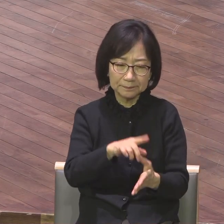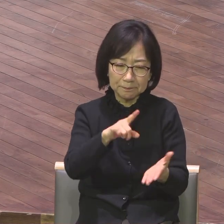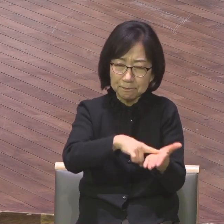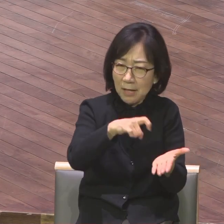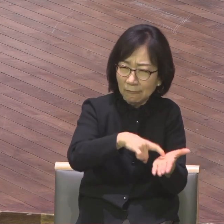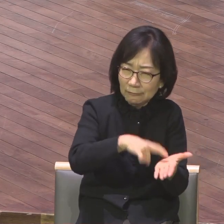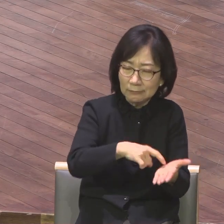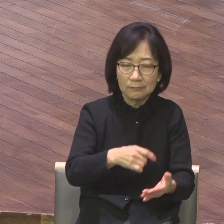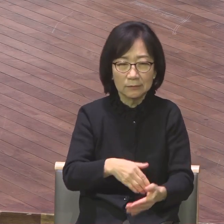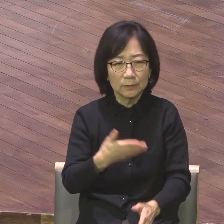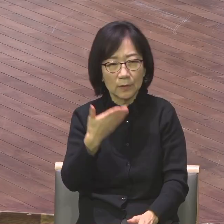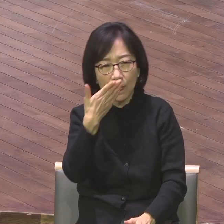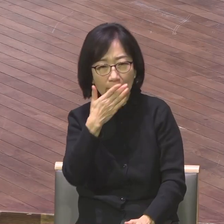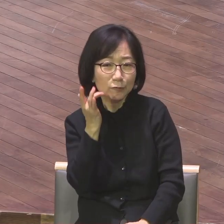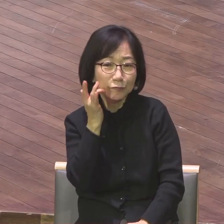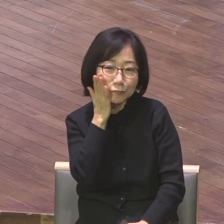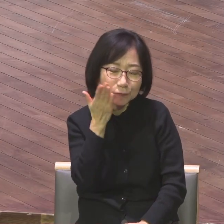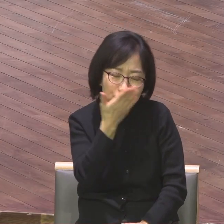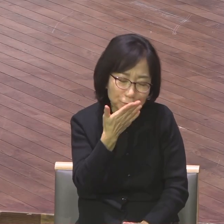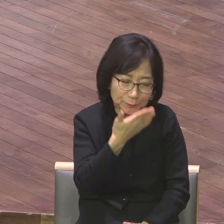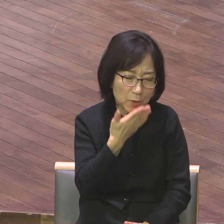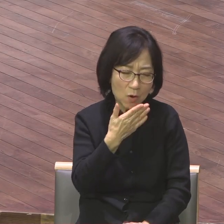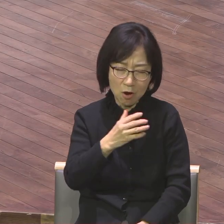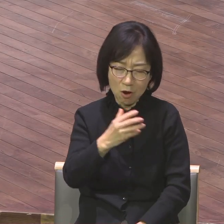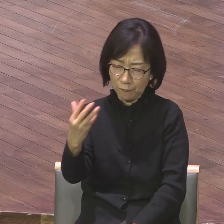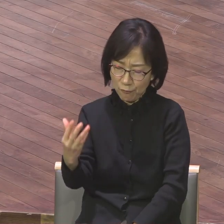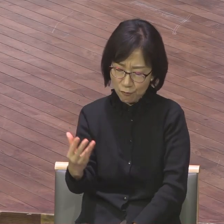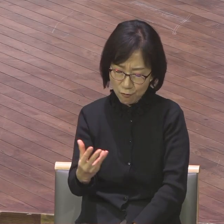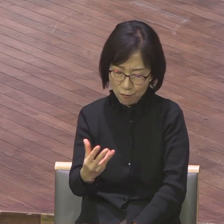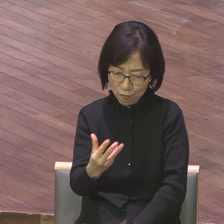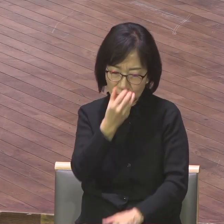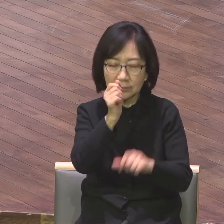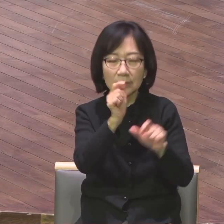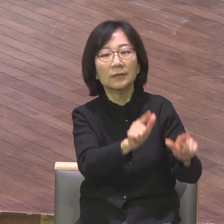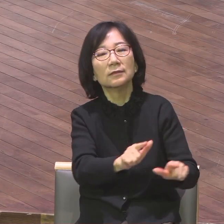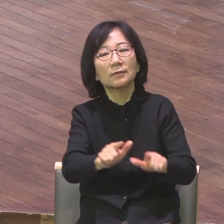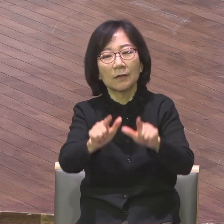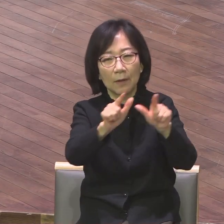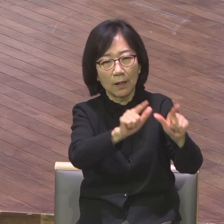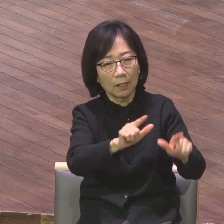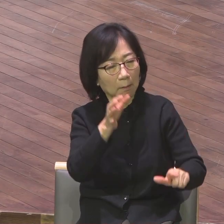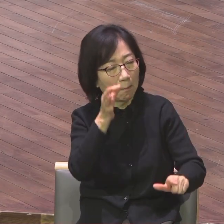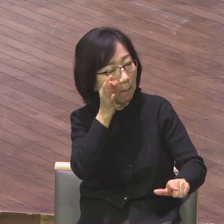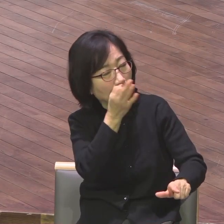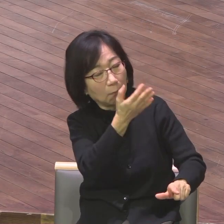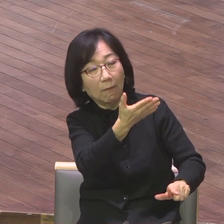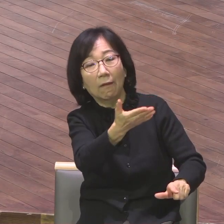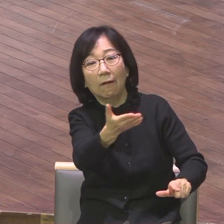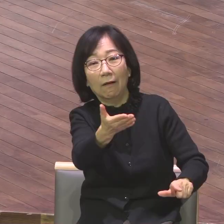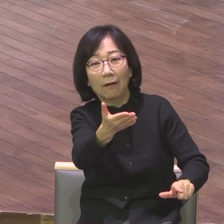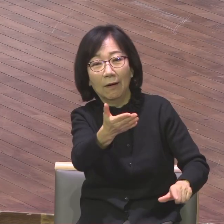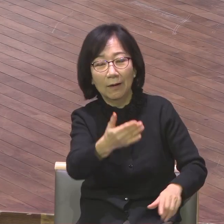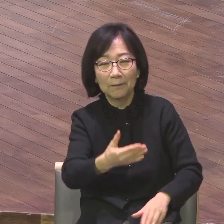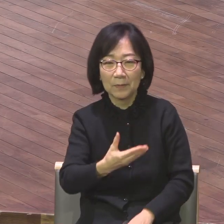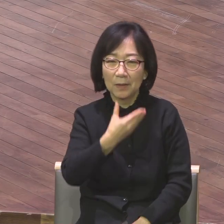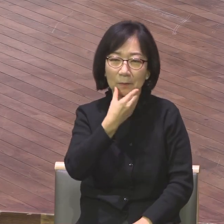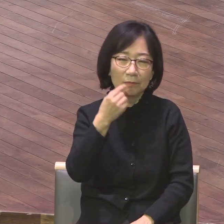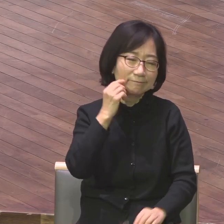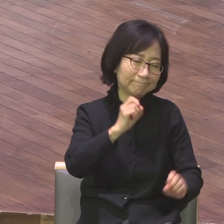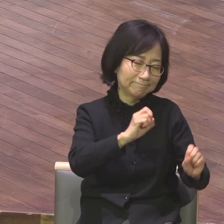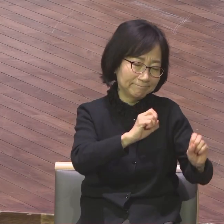먹으면서 그 경건한 생활, 그야말로 이 광야 생활 중에서